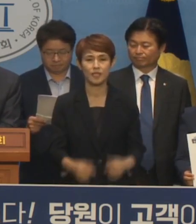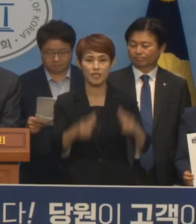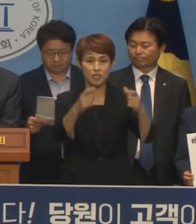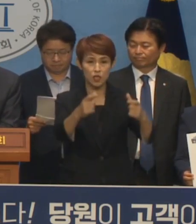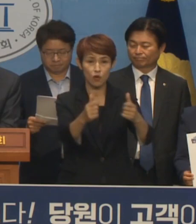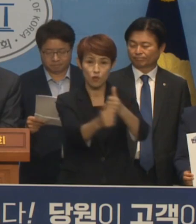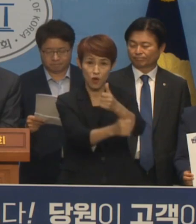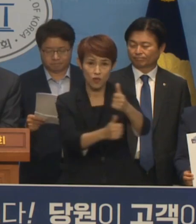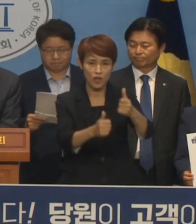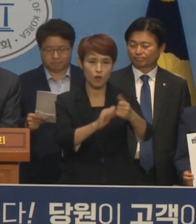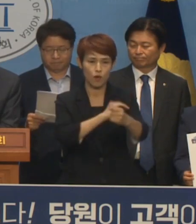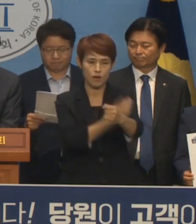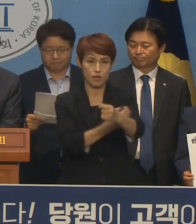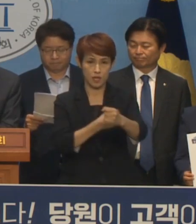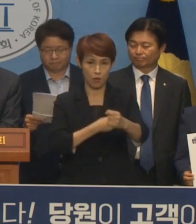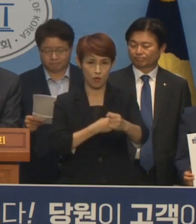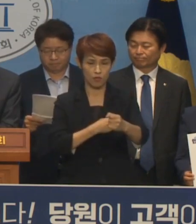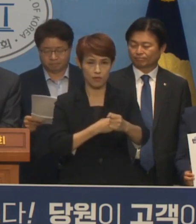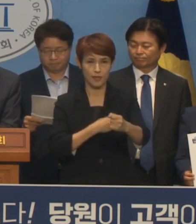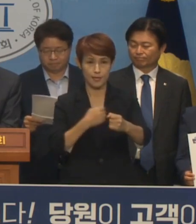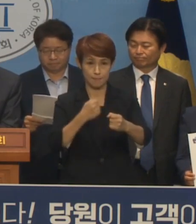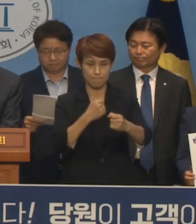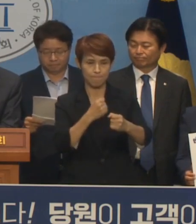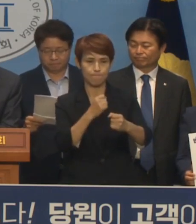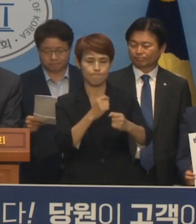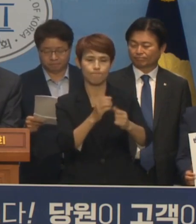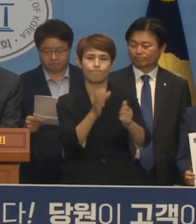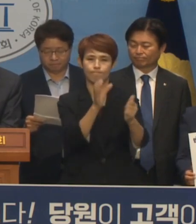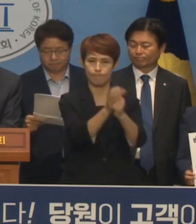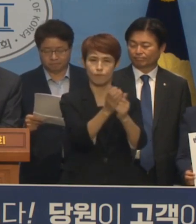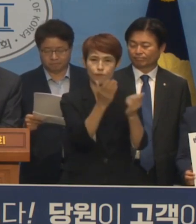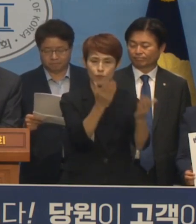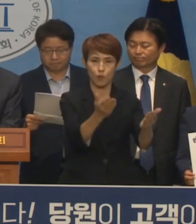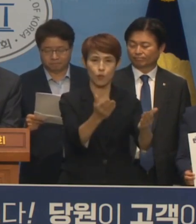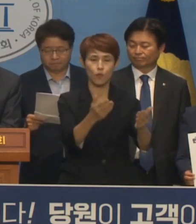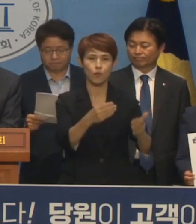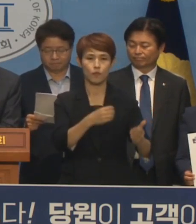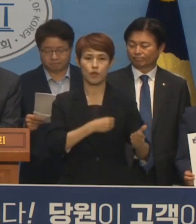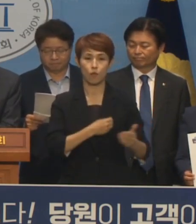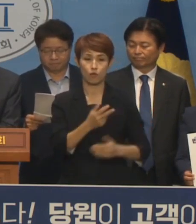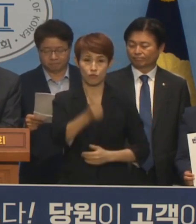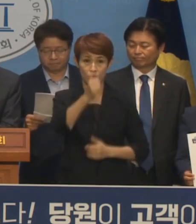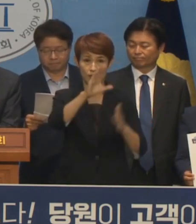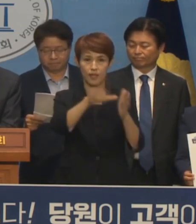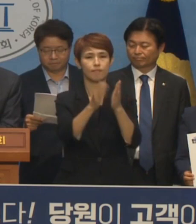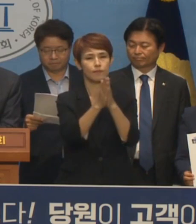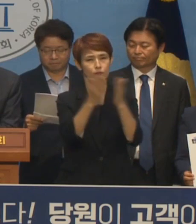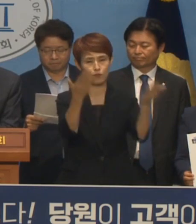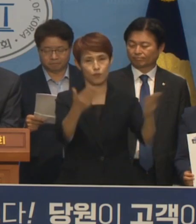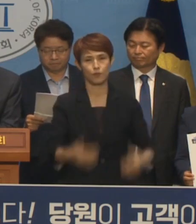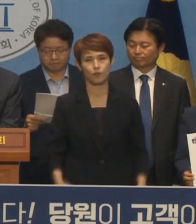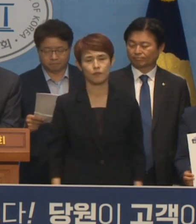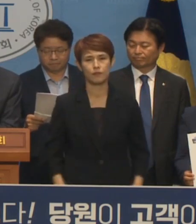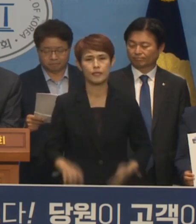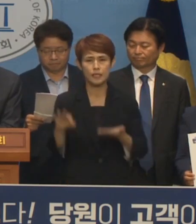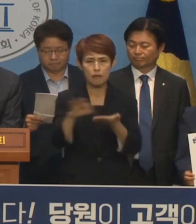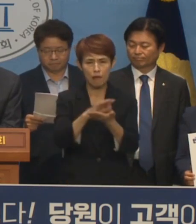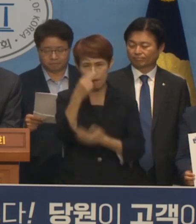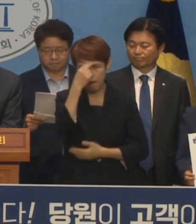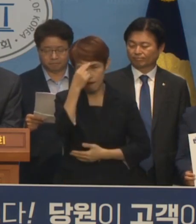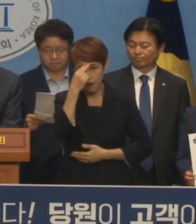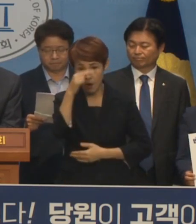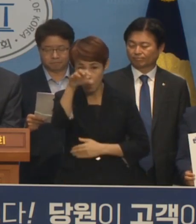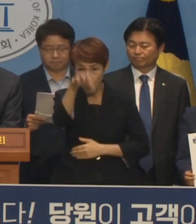권리당원 총회를 의무화시키고 당원 주권 시대를 열겠습니다. 재정 상황이 열악한 원외